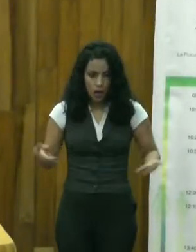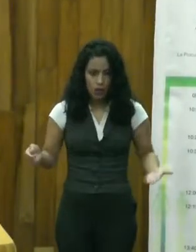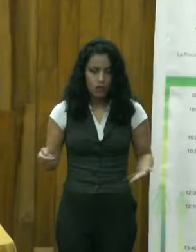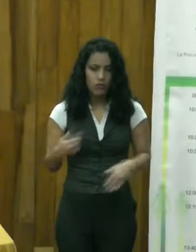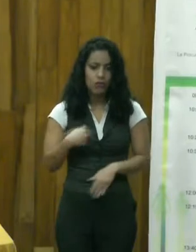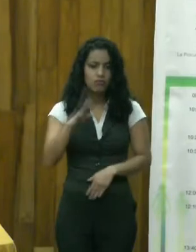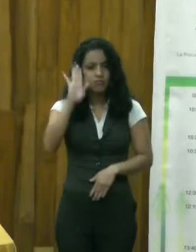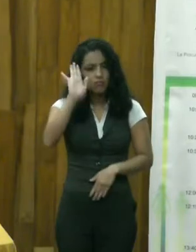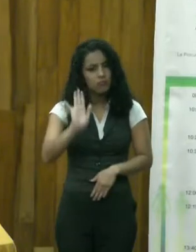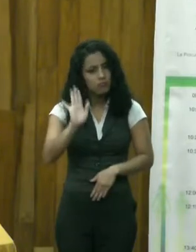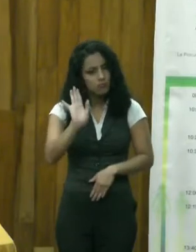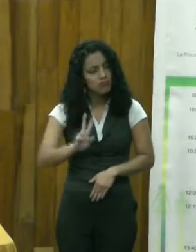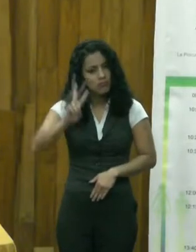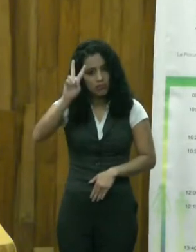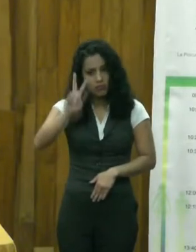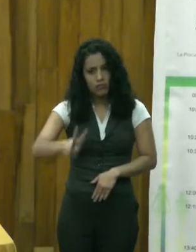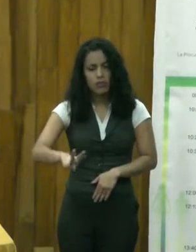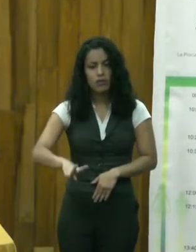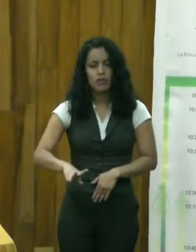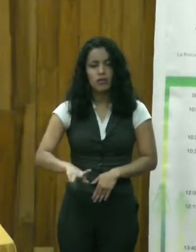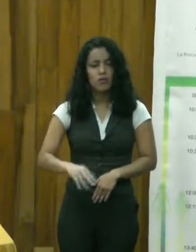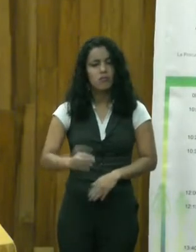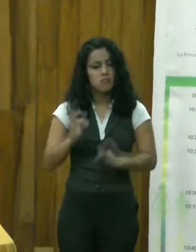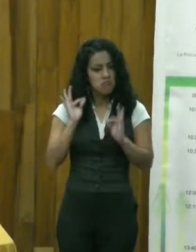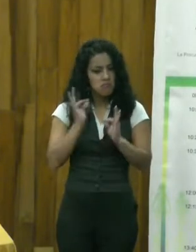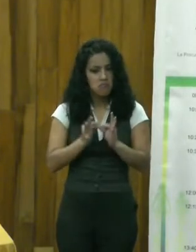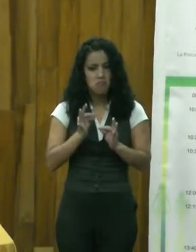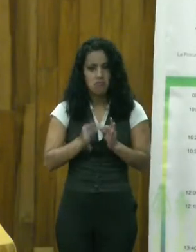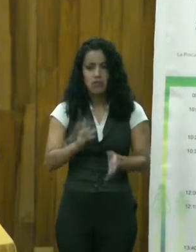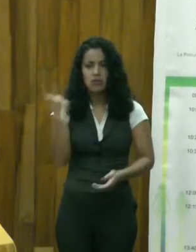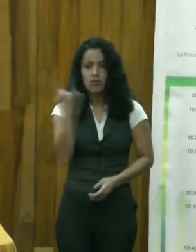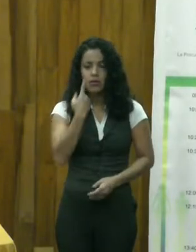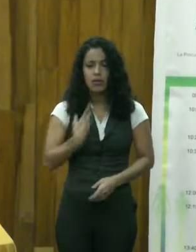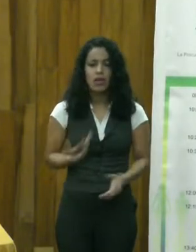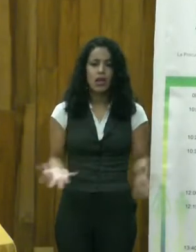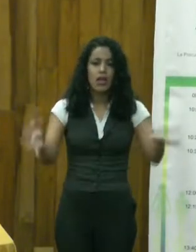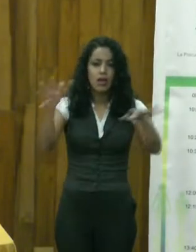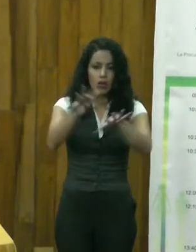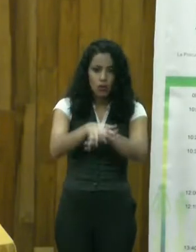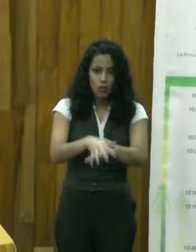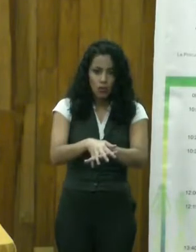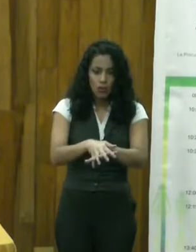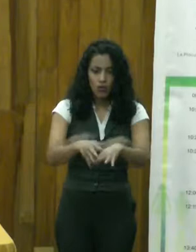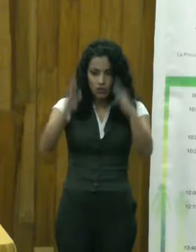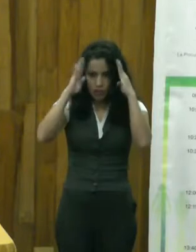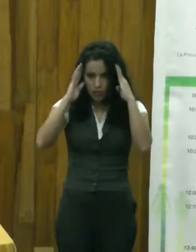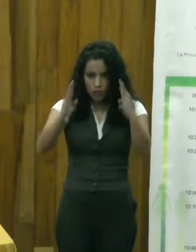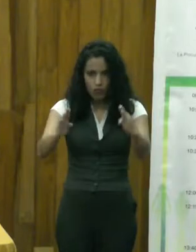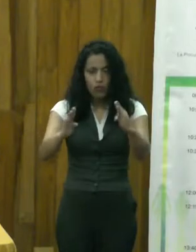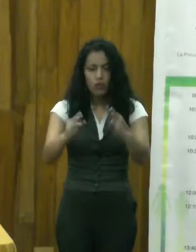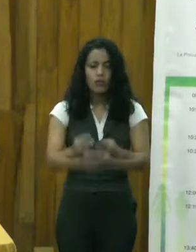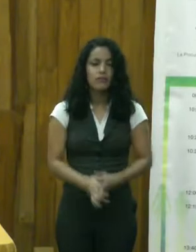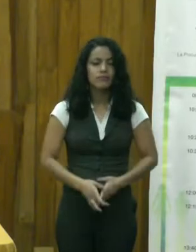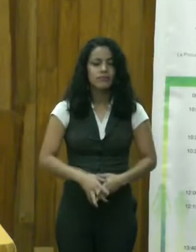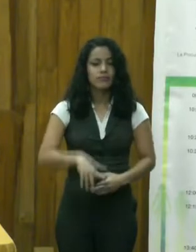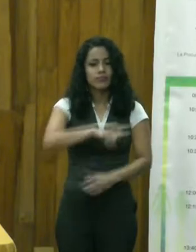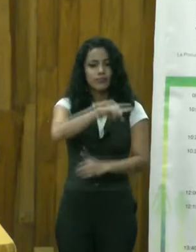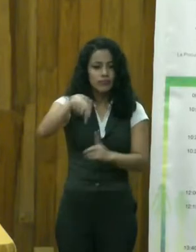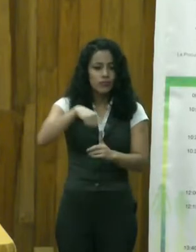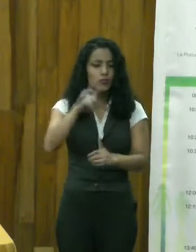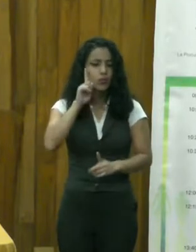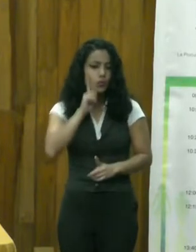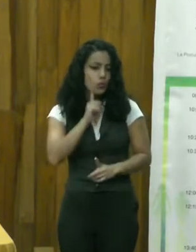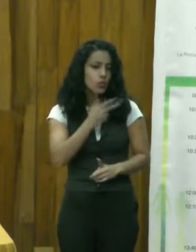muy pertinente y de muy buen tino el que además se haya incluido un enfoque enfoque de género